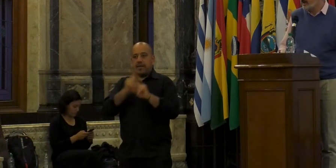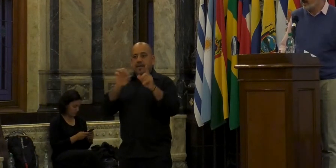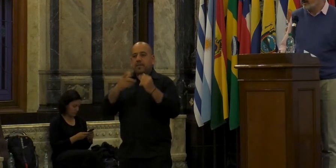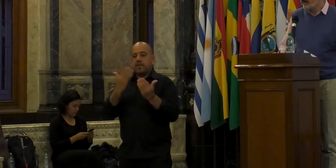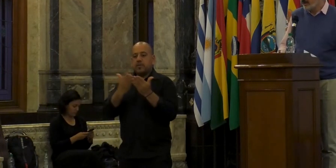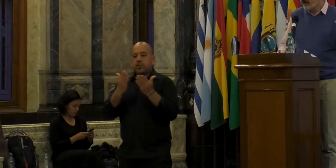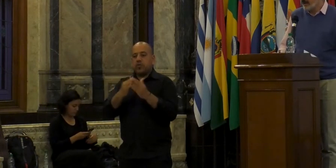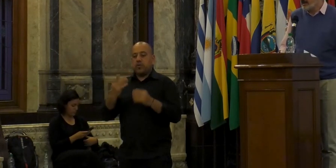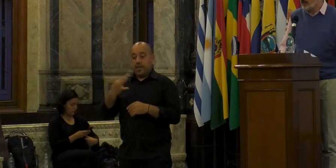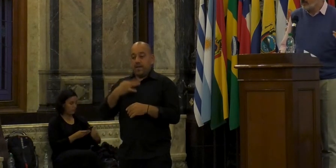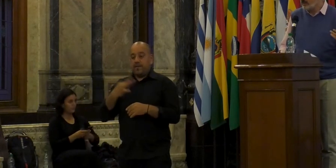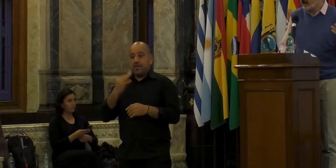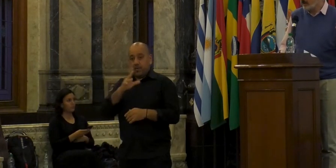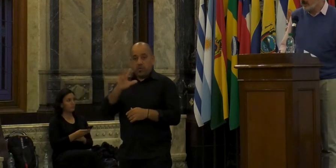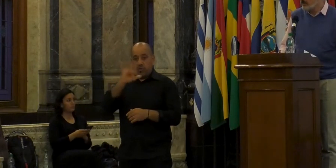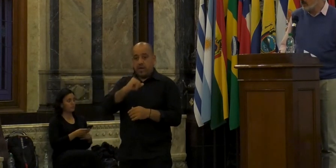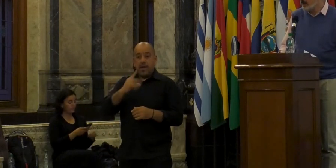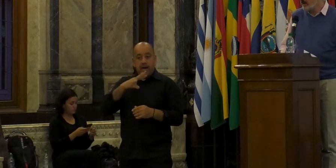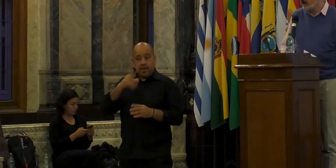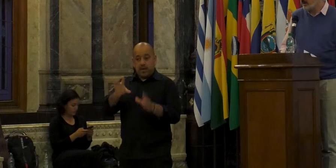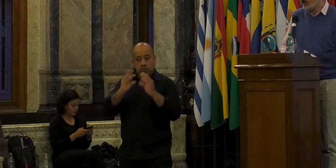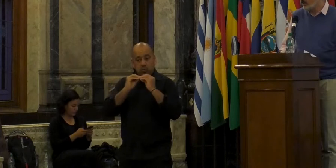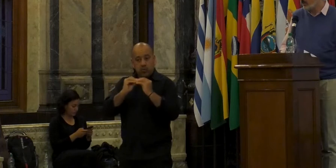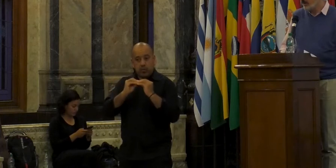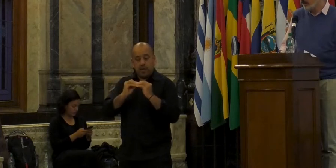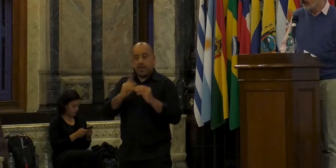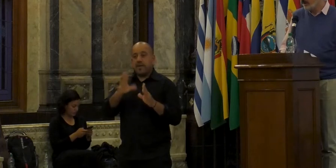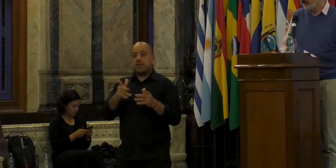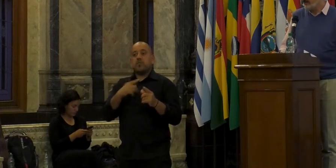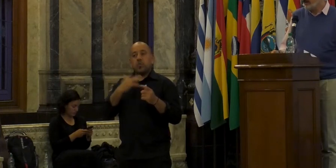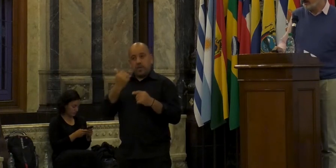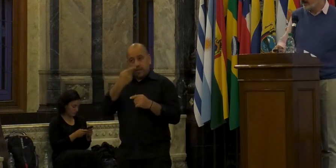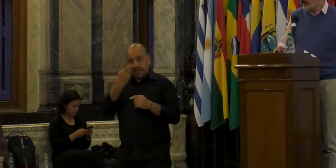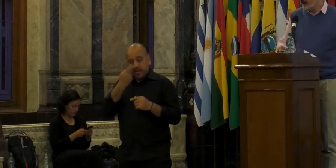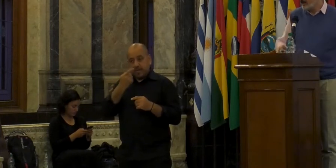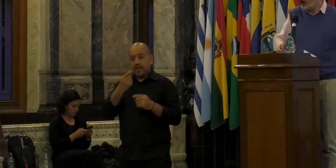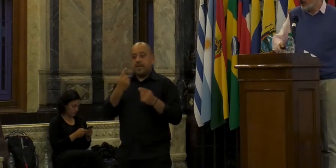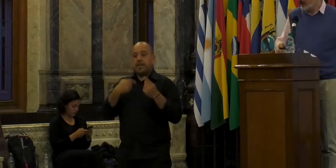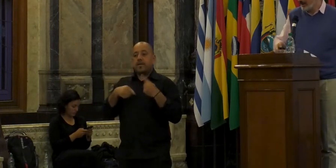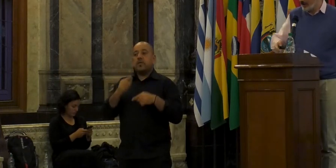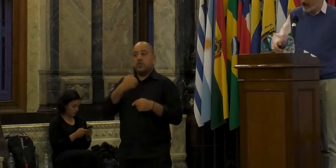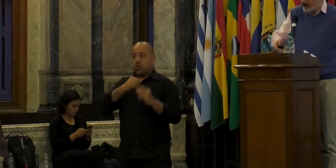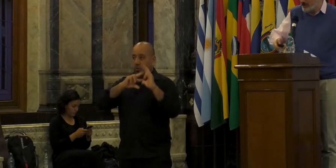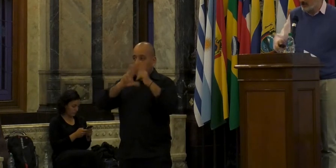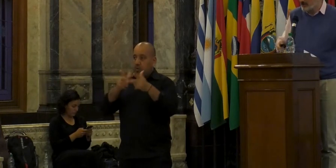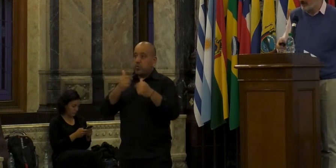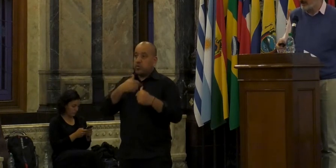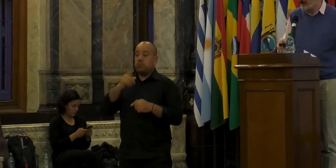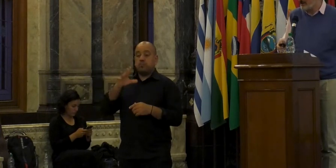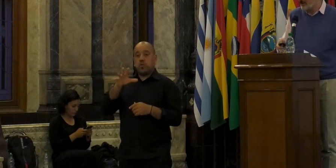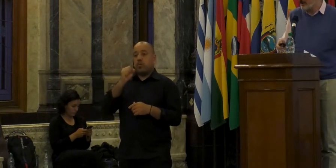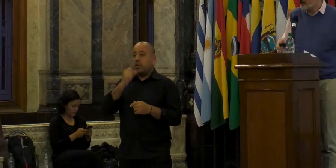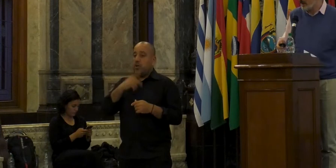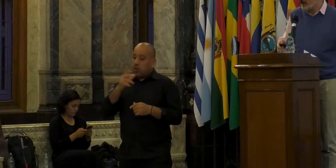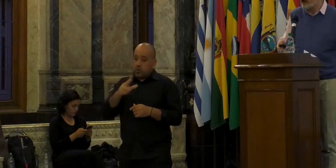vida cotidiana, que hay que consultar, que es muy rico. Y efectivamente, yo lo que he recuperado son